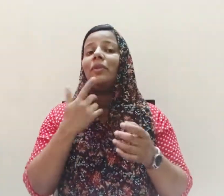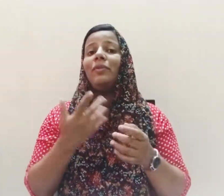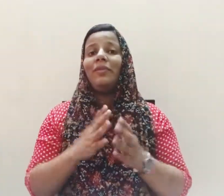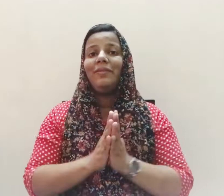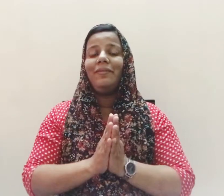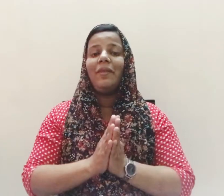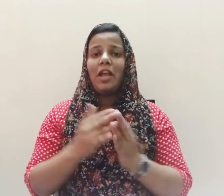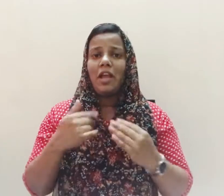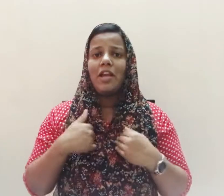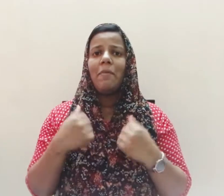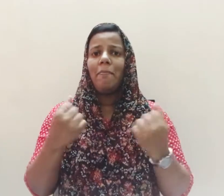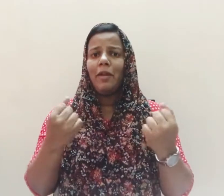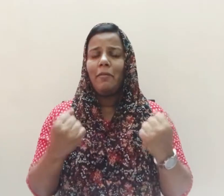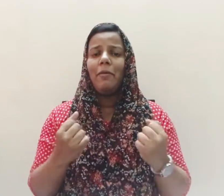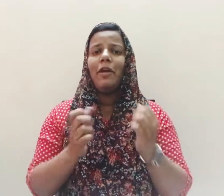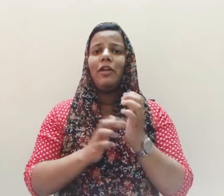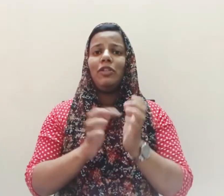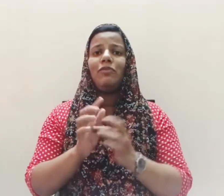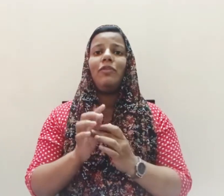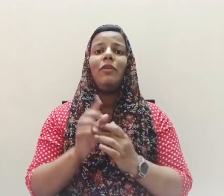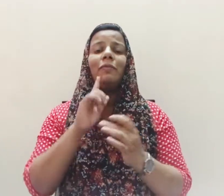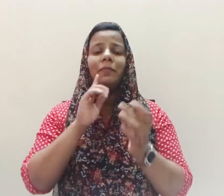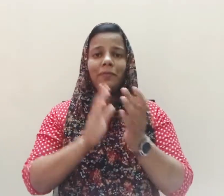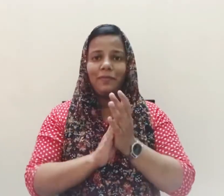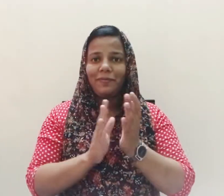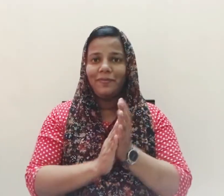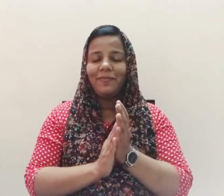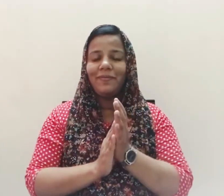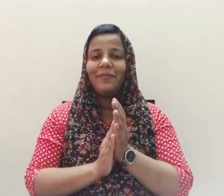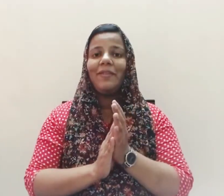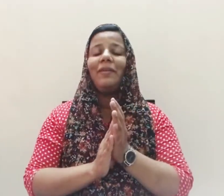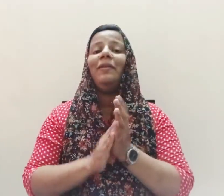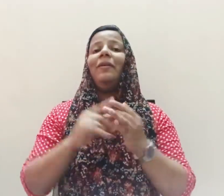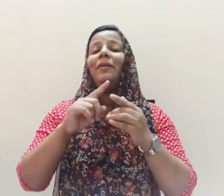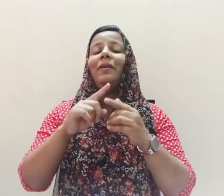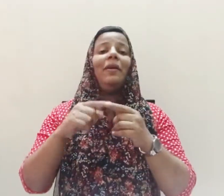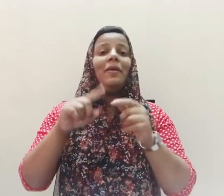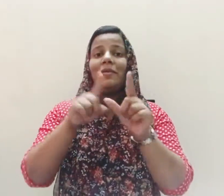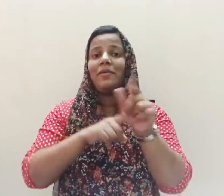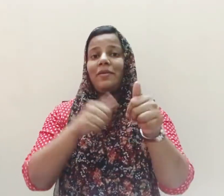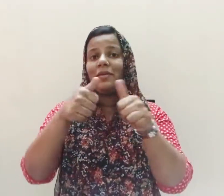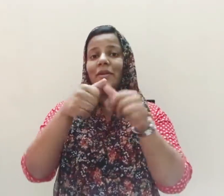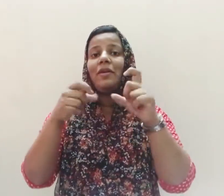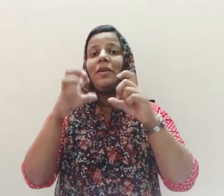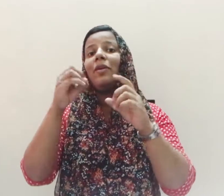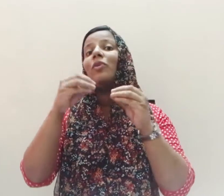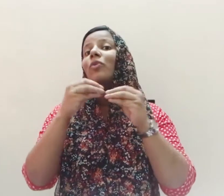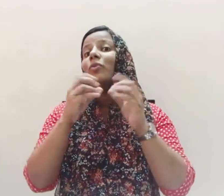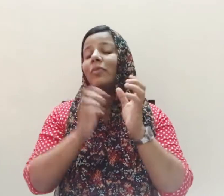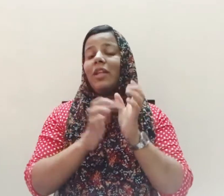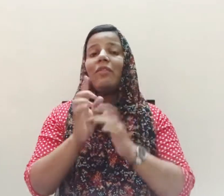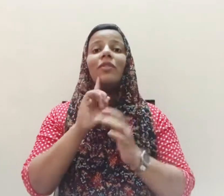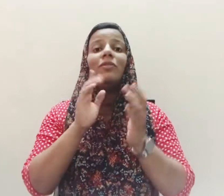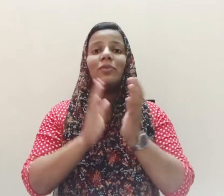അമീൻ, നമ്മുടെ ബലമായ കർത്താവിന് ഘോഷിപ്പീൻ, യാക്കോബിൻ്റെ ദൈവത്തിന് ആർപ്പിടുവീൻ. അപ്പം കർത്താവിനെ ഘോഷിക്കണം,